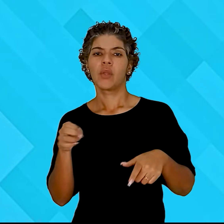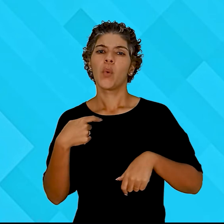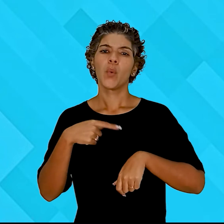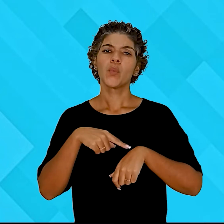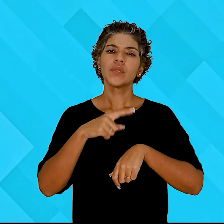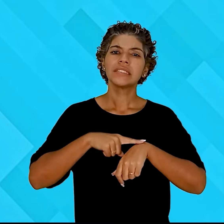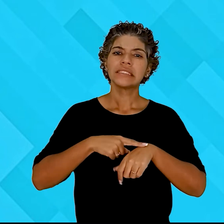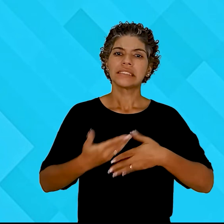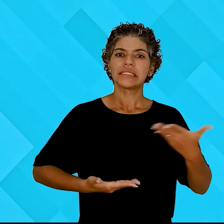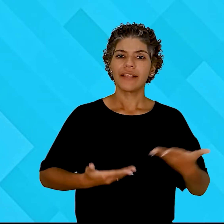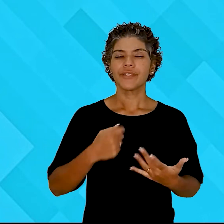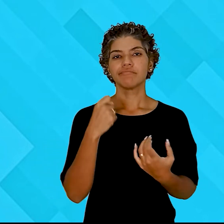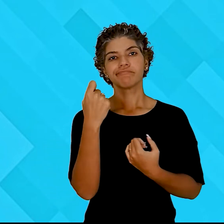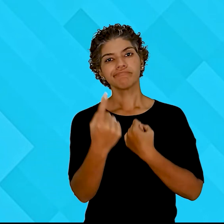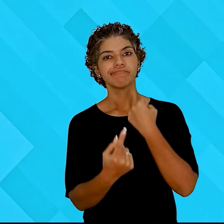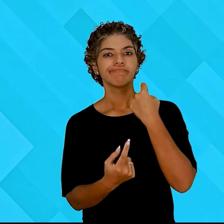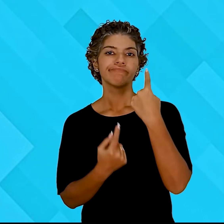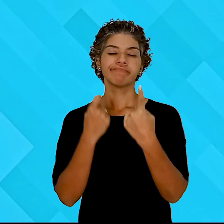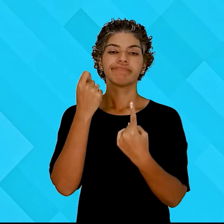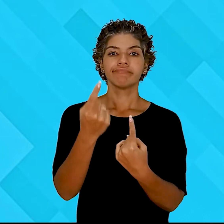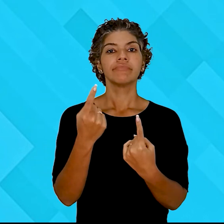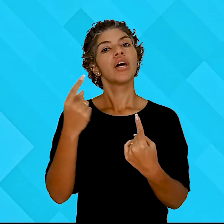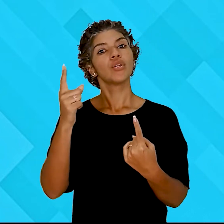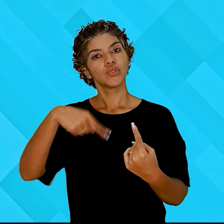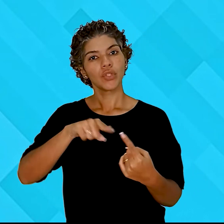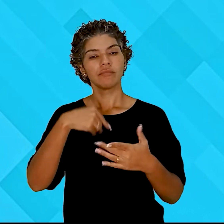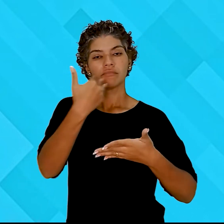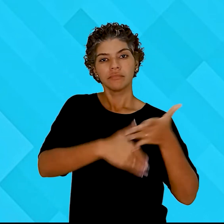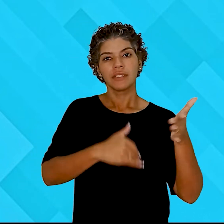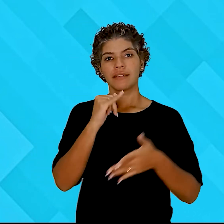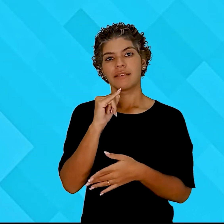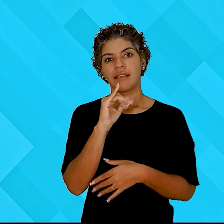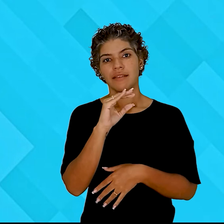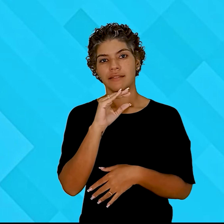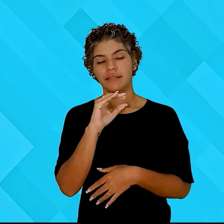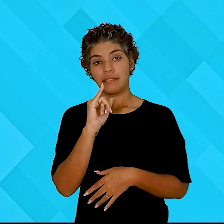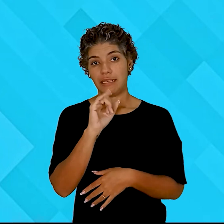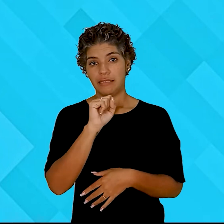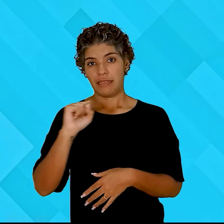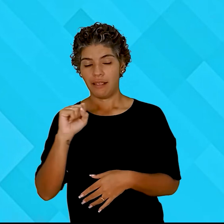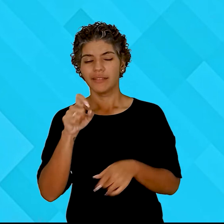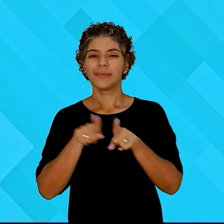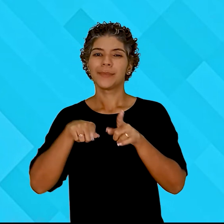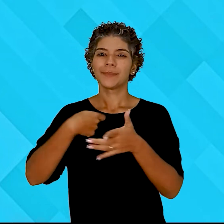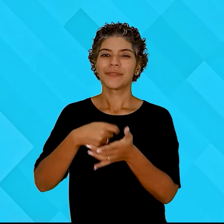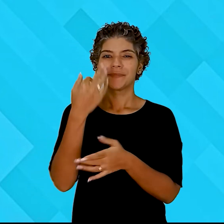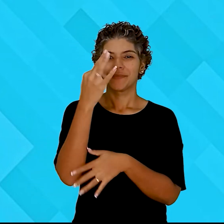temporários, sazonais, onde você mesmo recolhe o seu ISS e faz os pagamentos dos impostos federais também. Então, existem